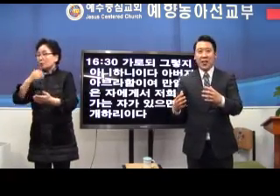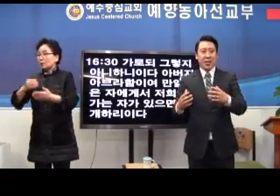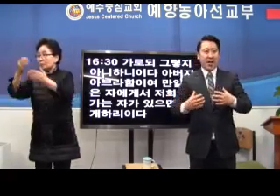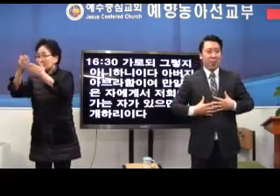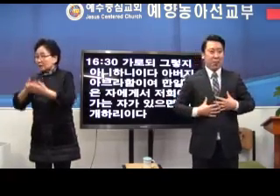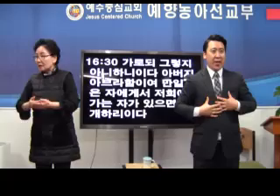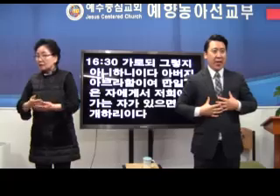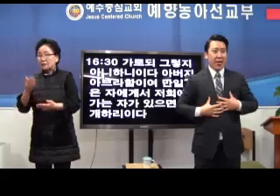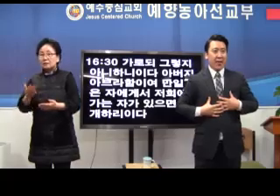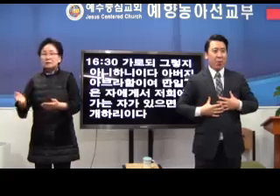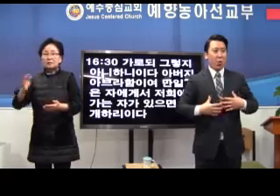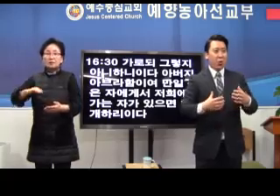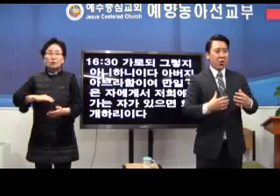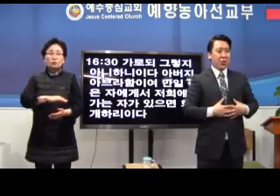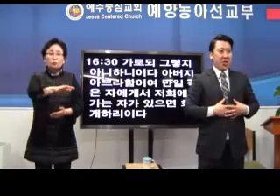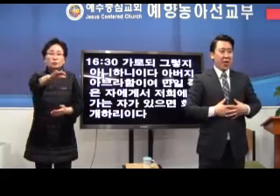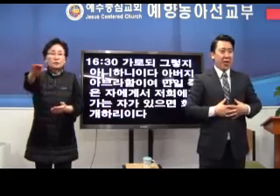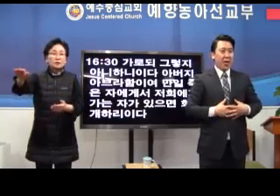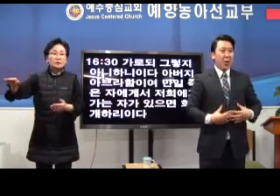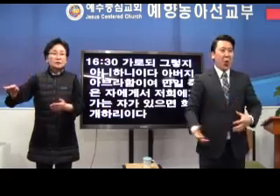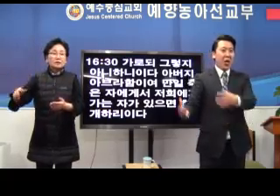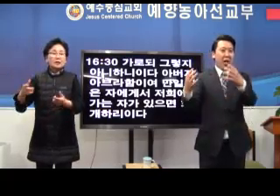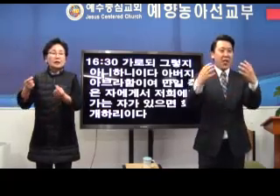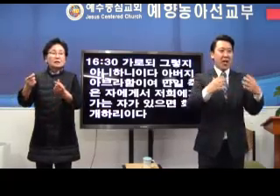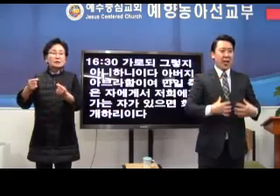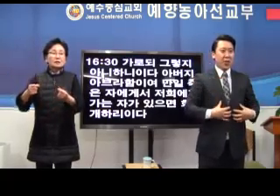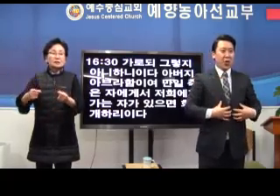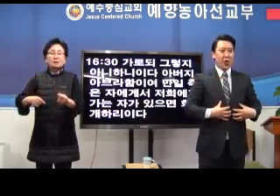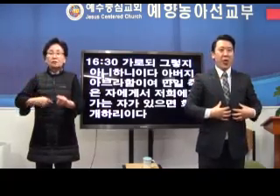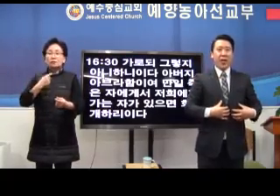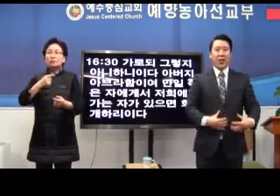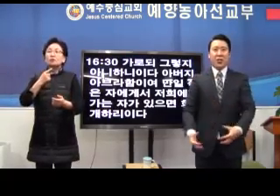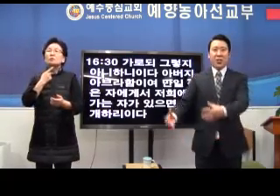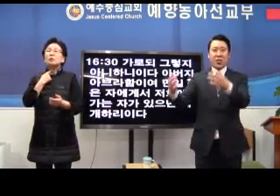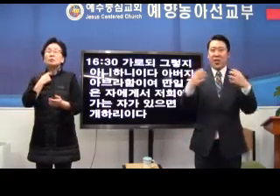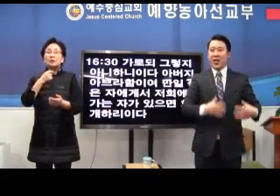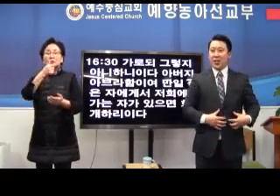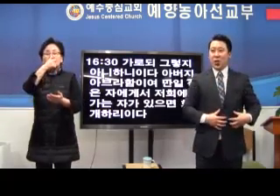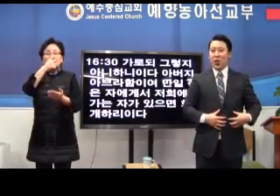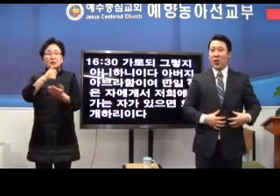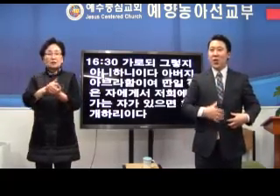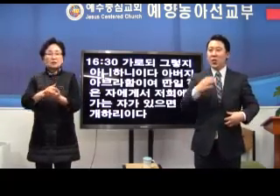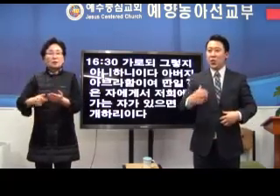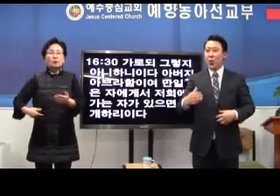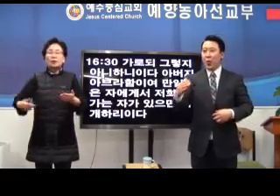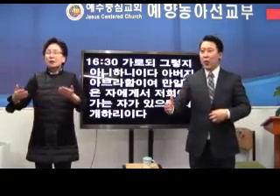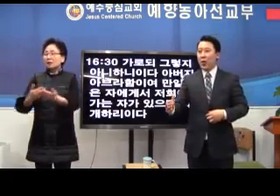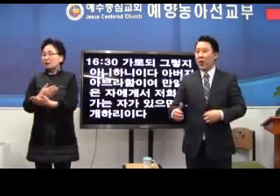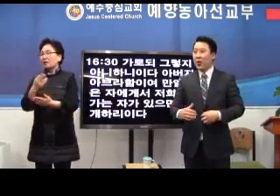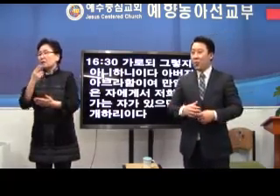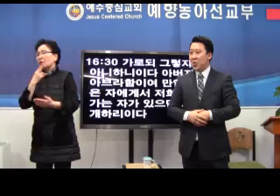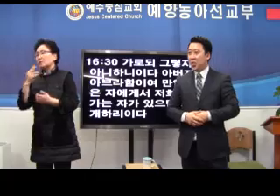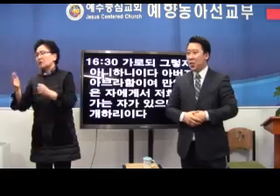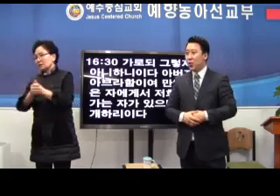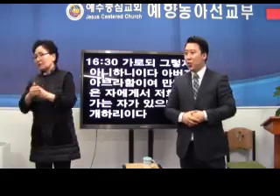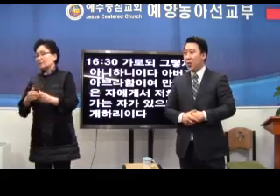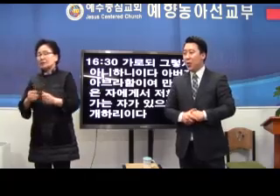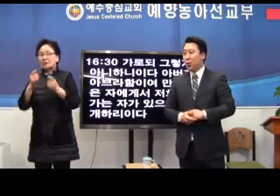자기의 자범죄, 모르고 지은 죄 회개하지 않아서, 깨끗이 씻지 않아서 지옥에 온 걸 믿으시길 주님의